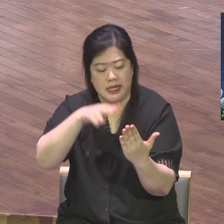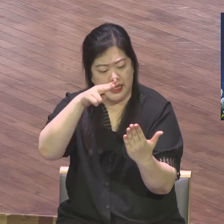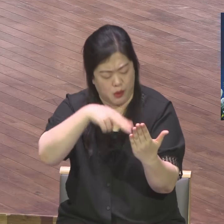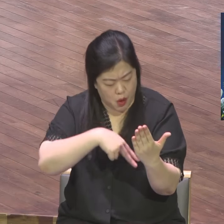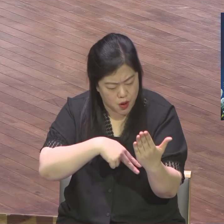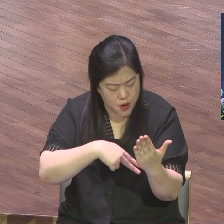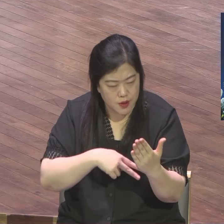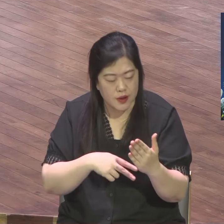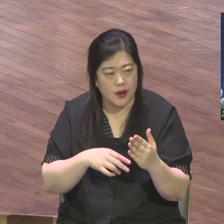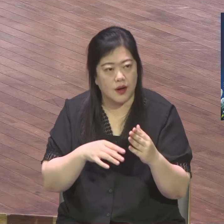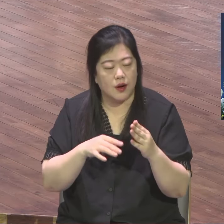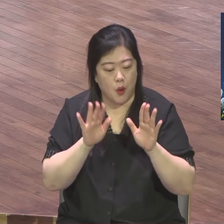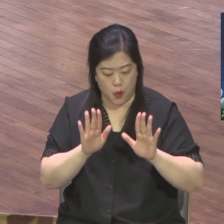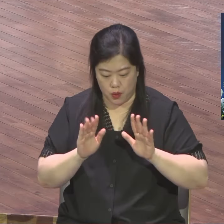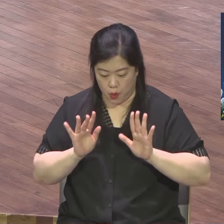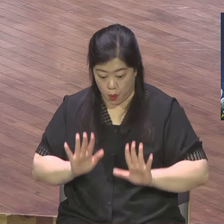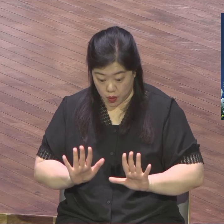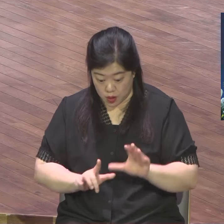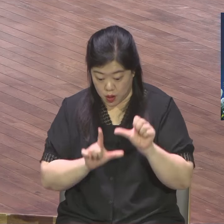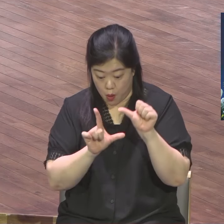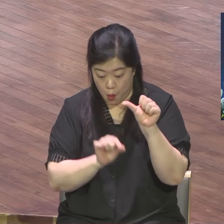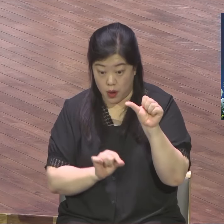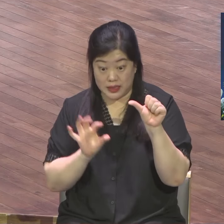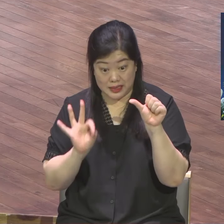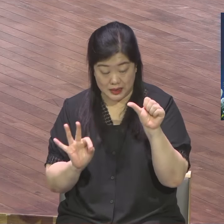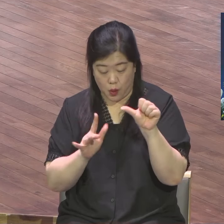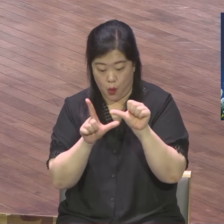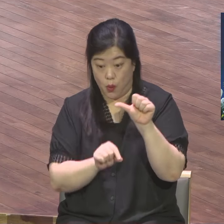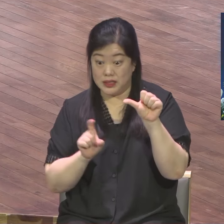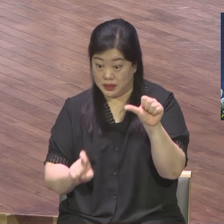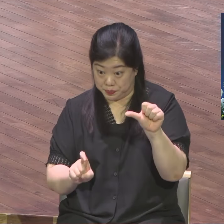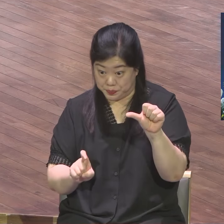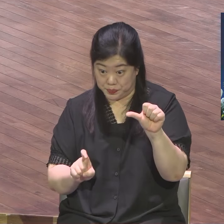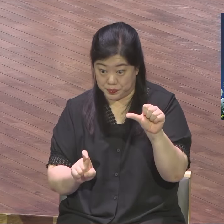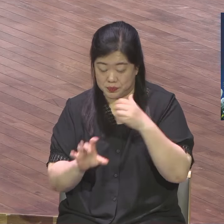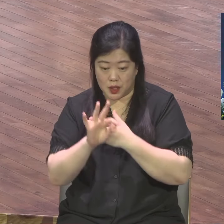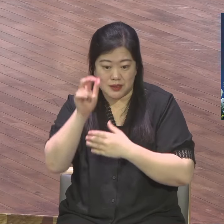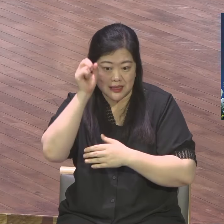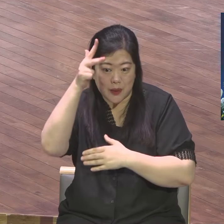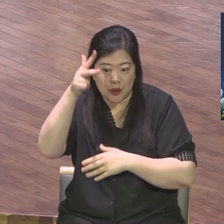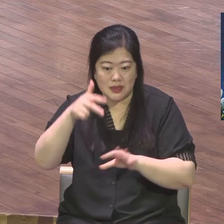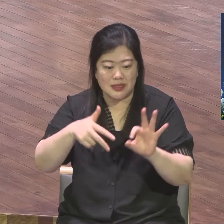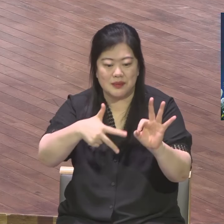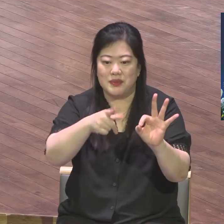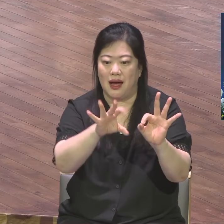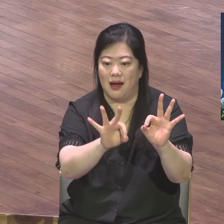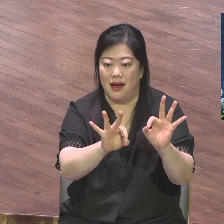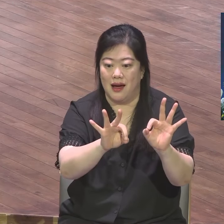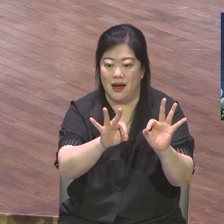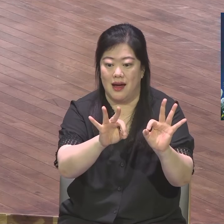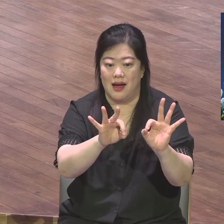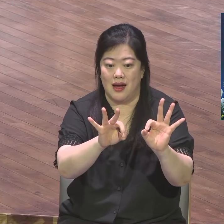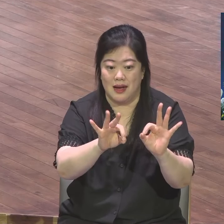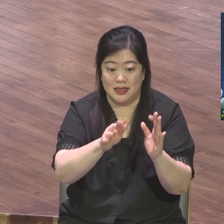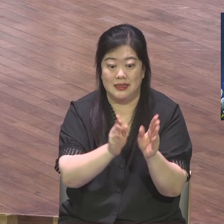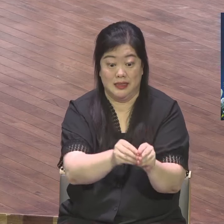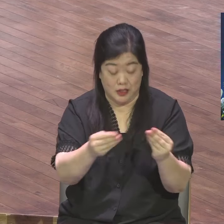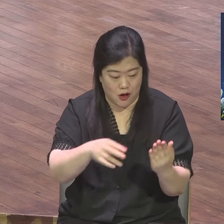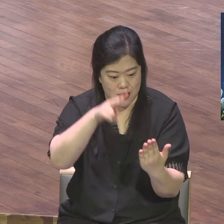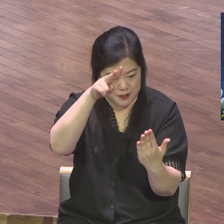매일매일 그 날짜에 맞춰서 묵상을 해보시라. 여러분의 삶이 하나님의 지혜 속에 들어가기를